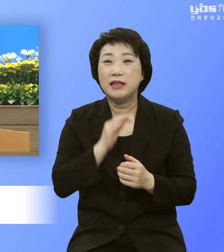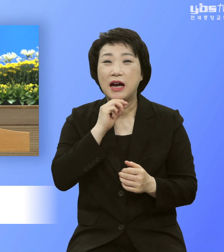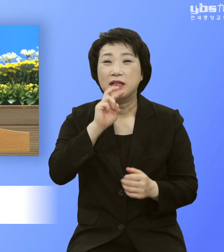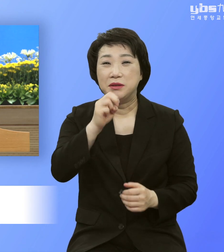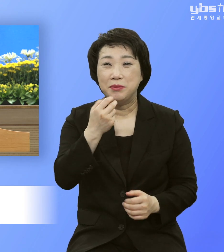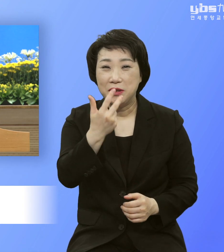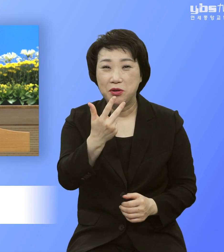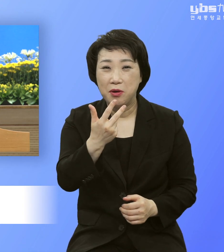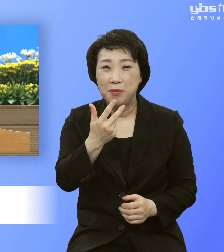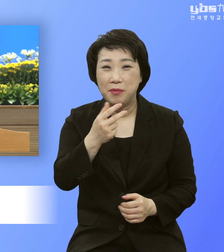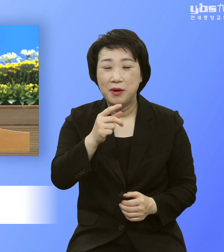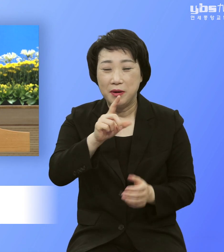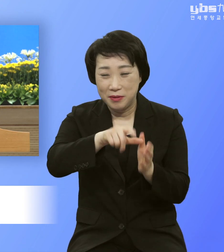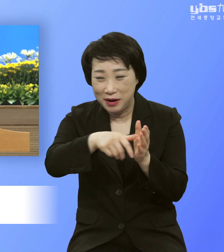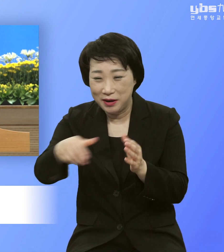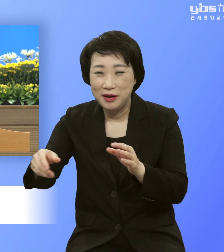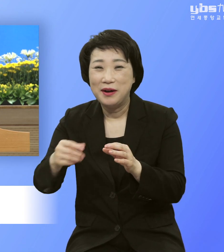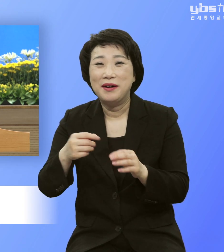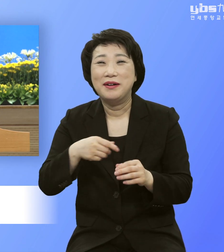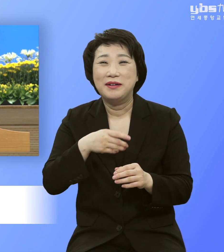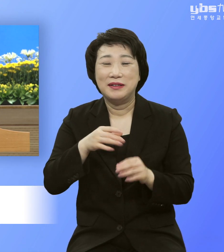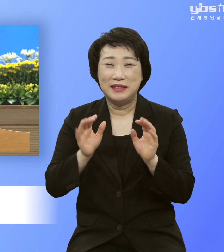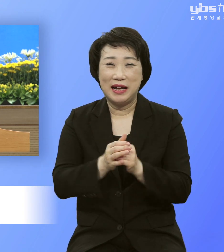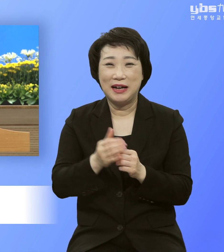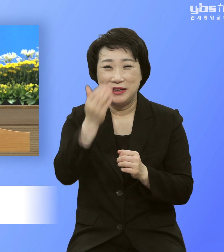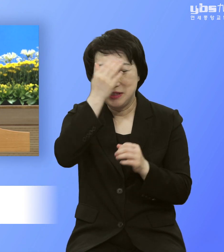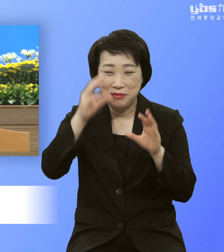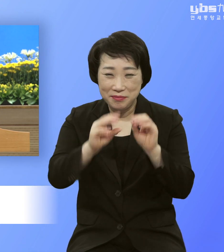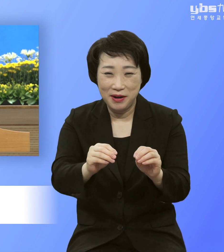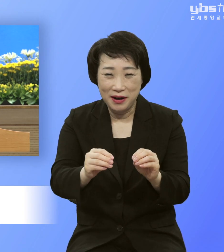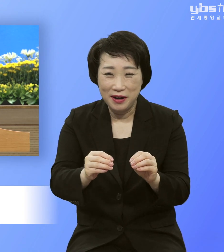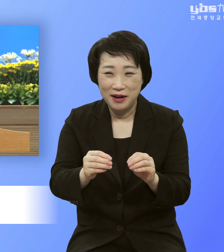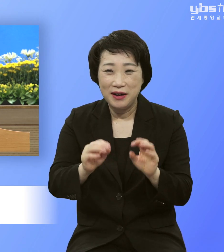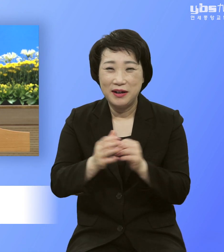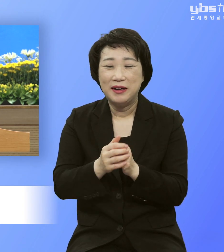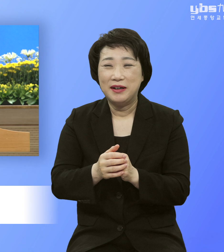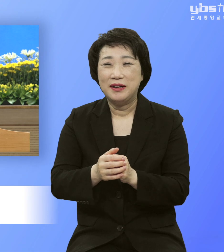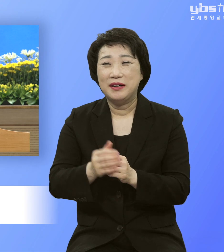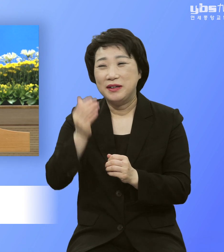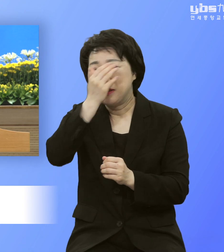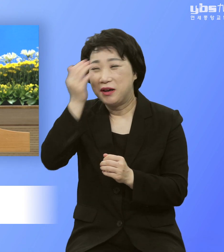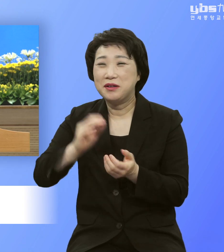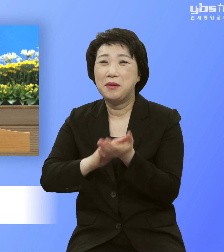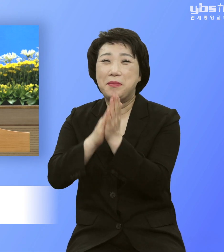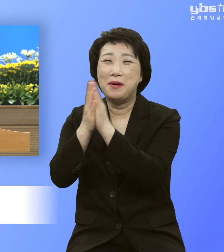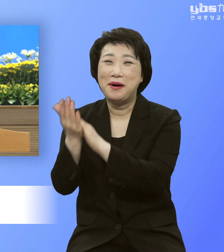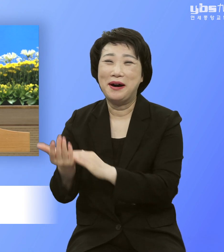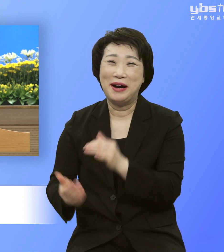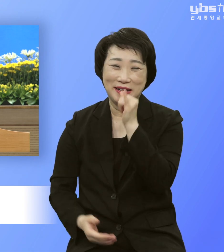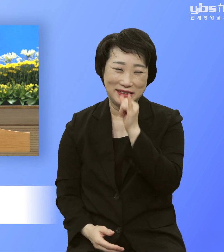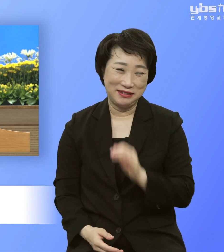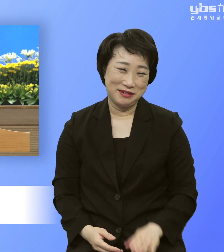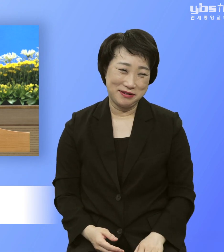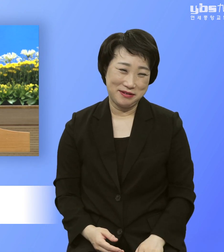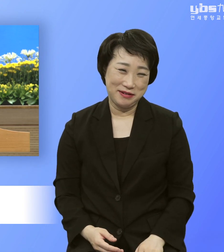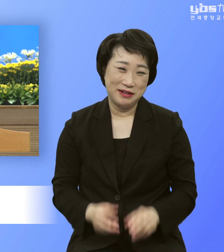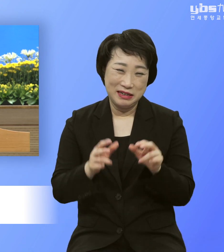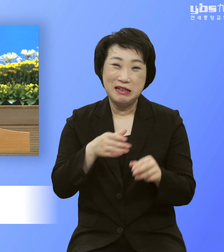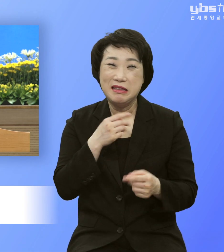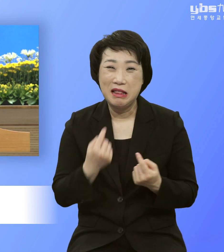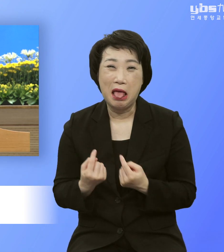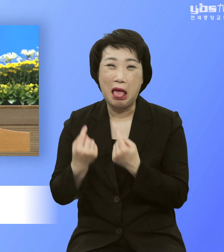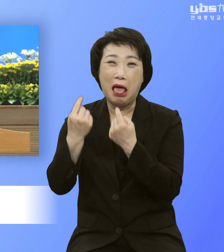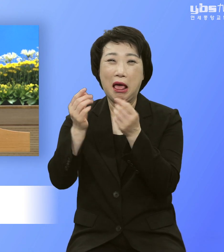돼서 37살부터는 청년의 몸이 어딘가 변해야 된다는 거예요. 어? 이제